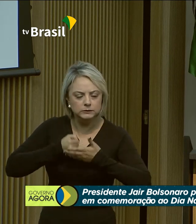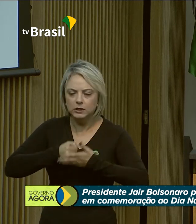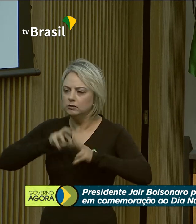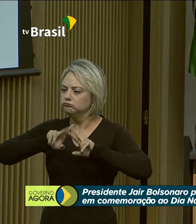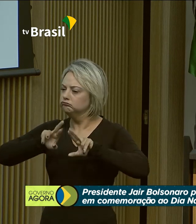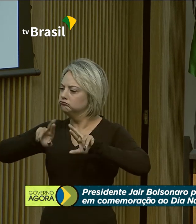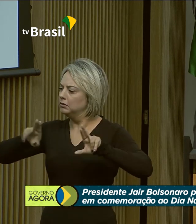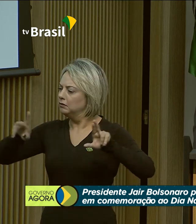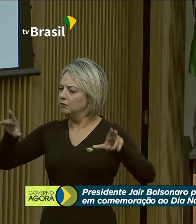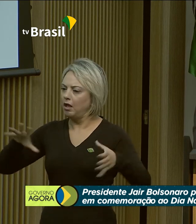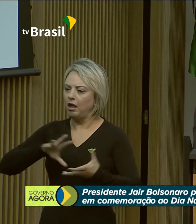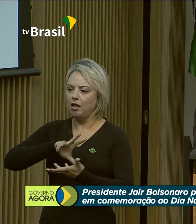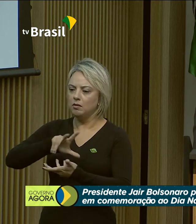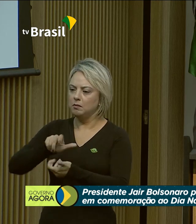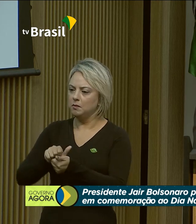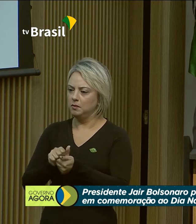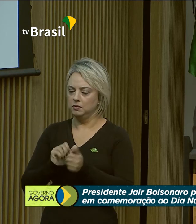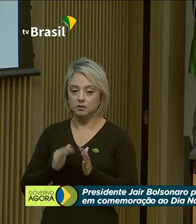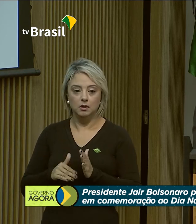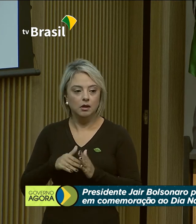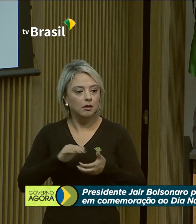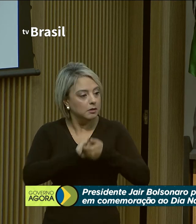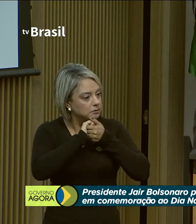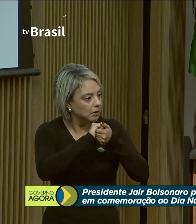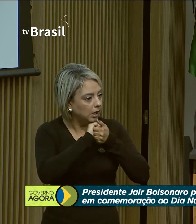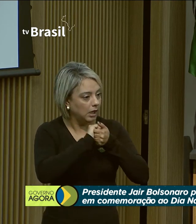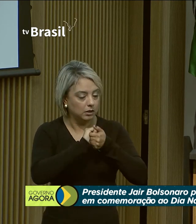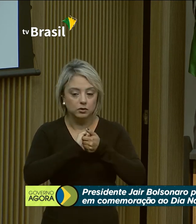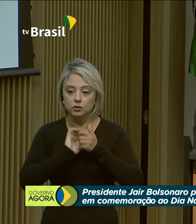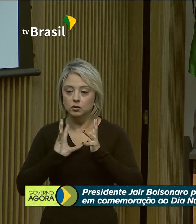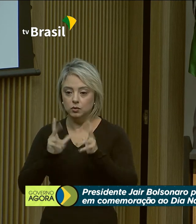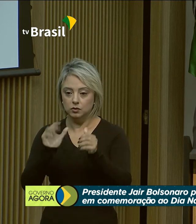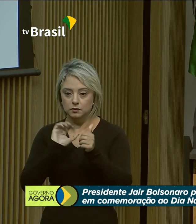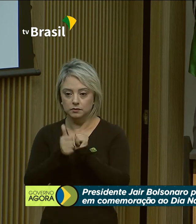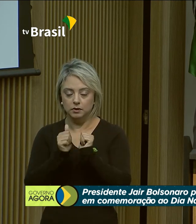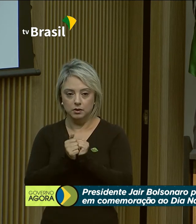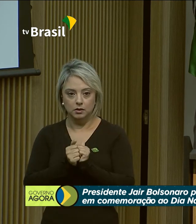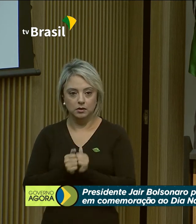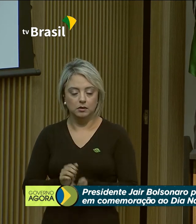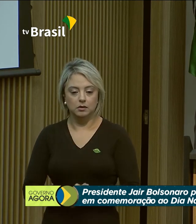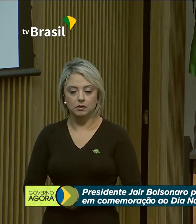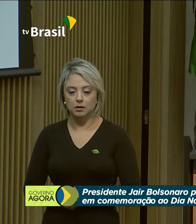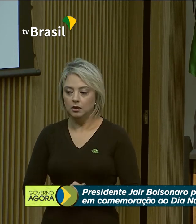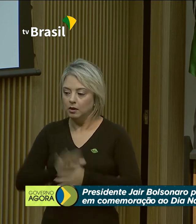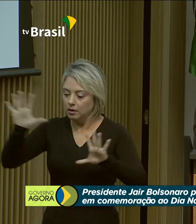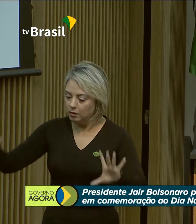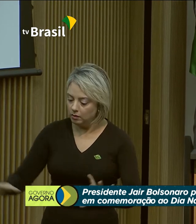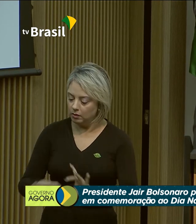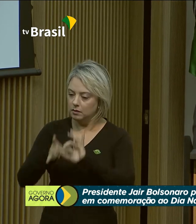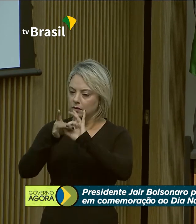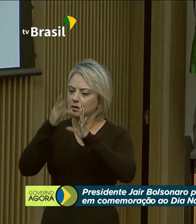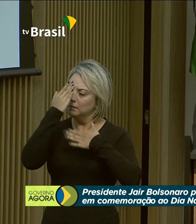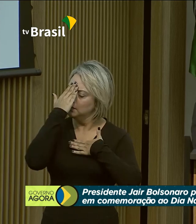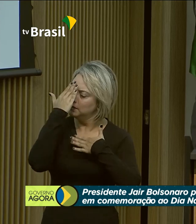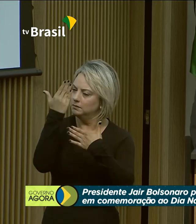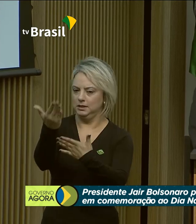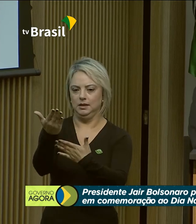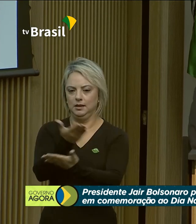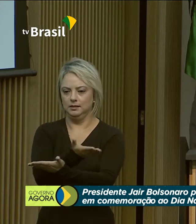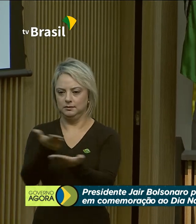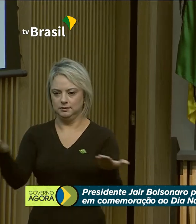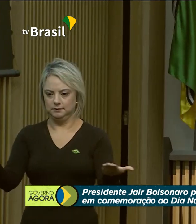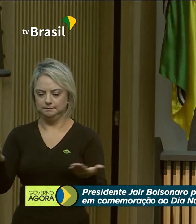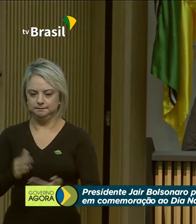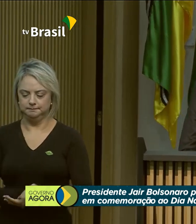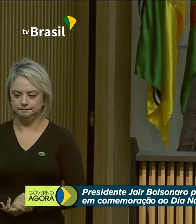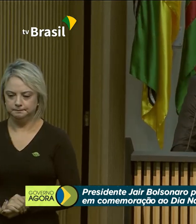mundo todo. Então, meus cumprimentos a todos do futebol, e o futebol nos une. Muito obrigado a todos e um bom dia.